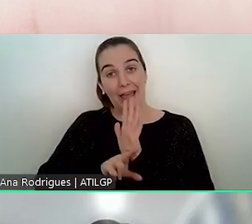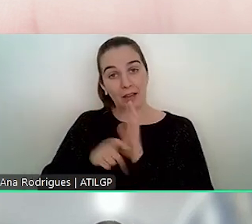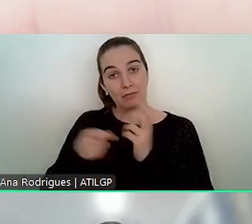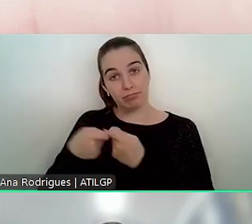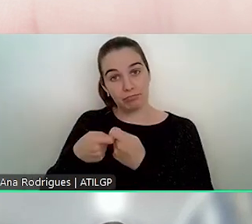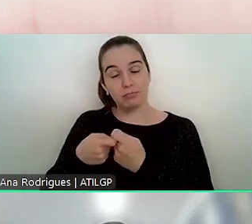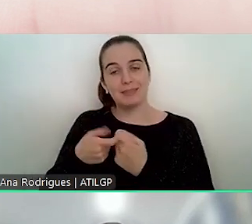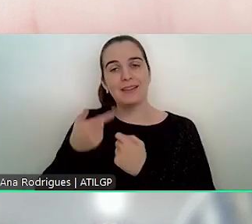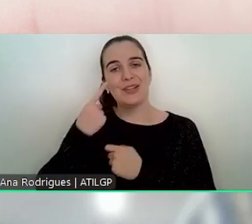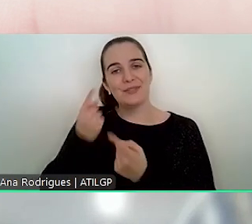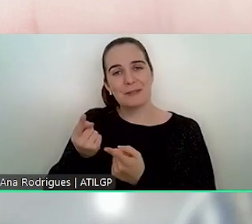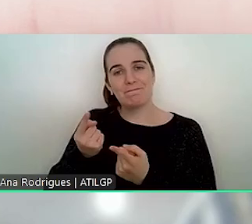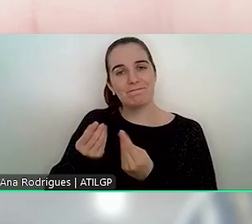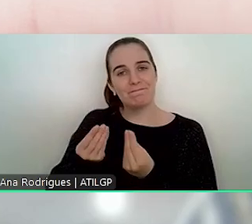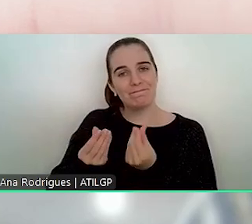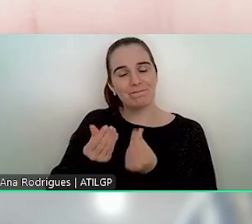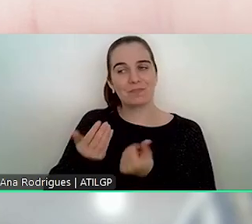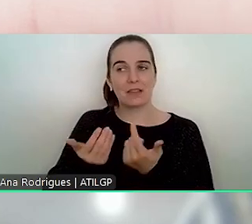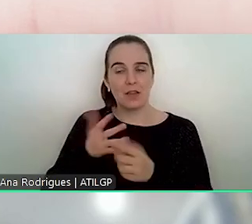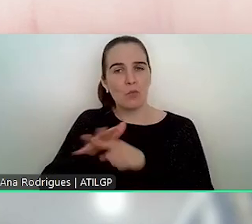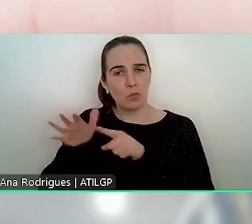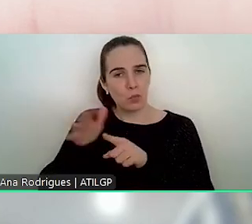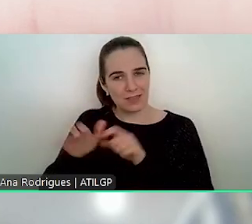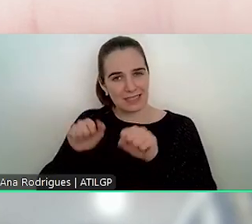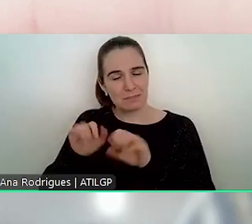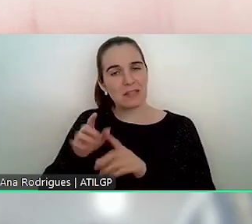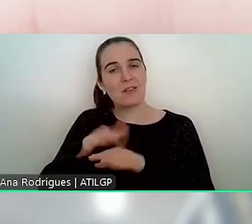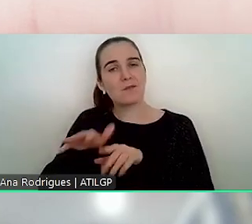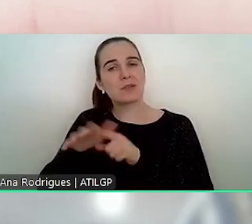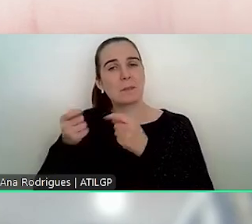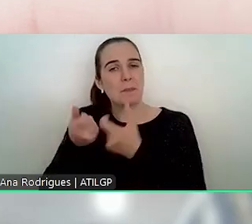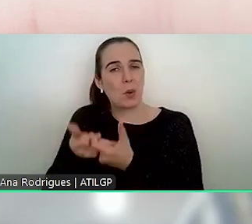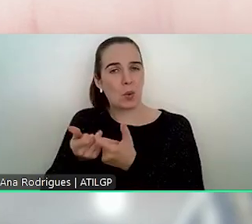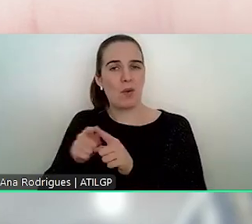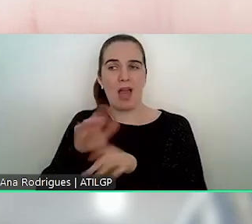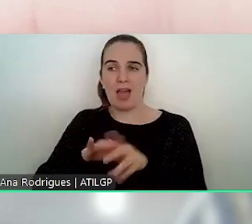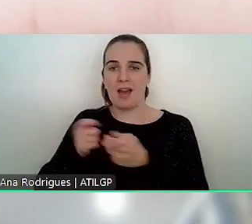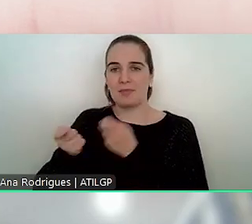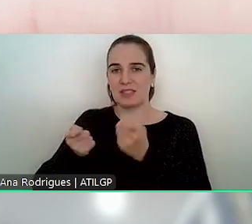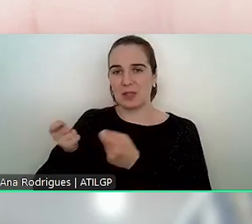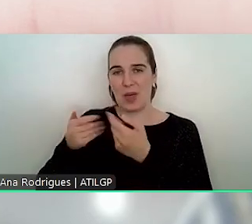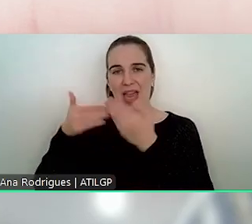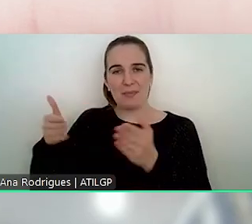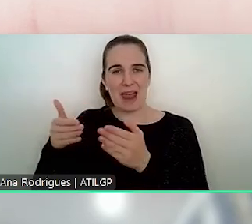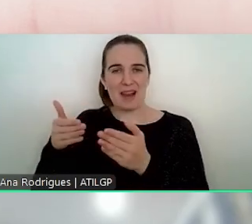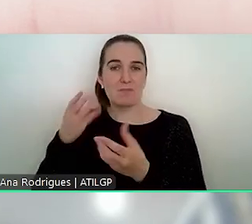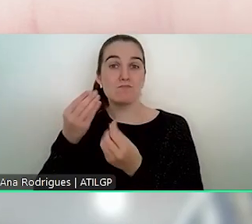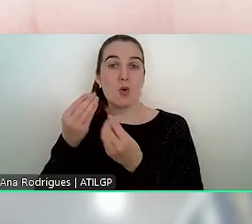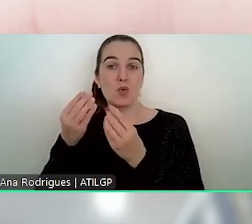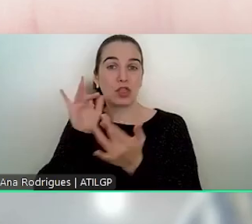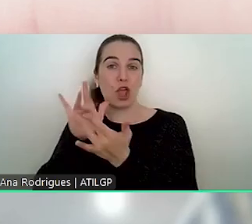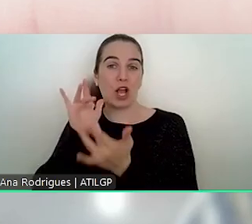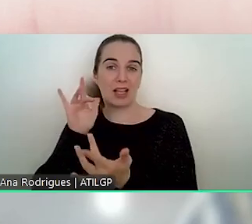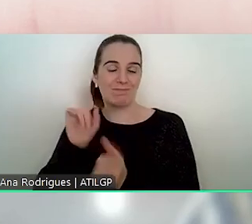concordo, como tendo um potencial muito limitado do ponto de vista da administração aberta. Portanto, isto